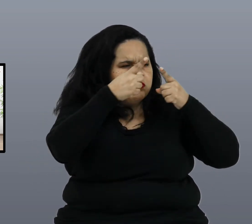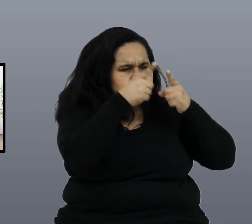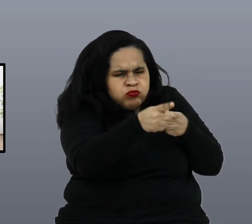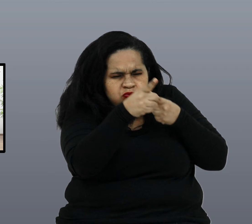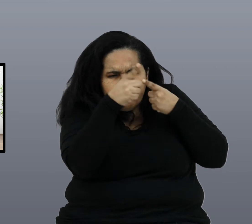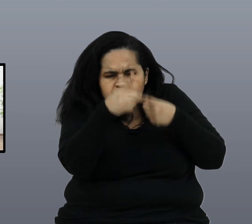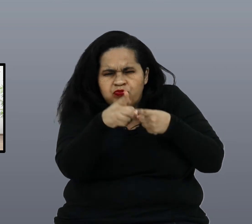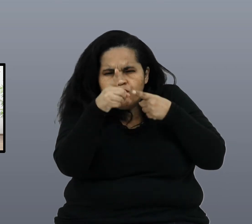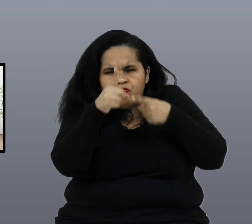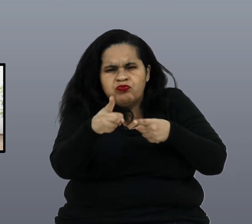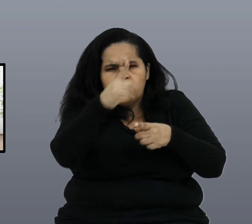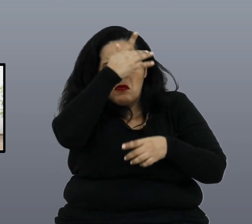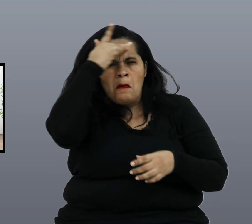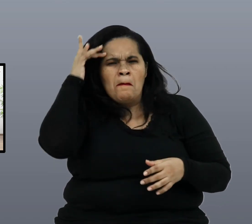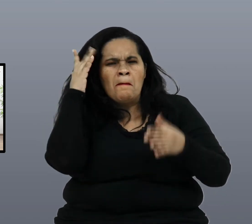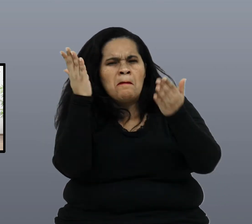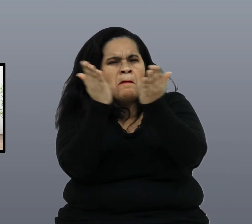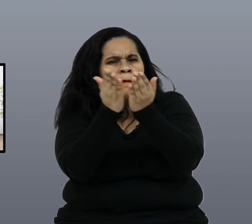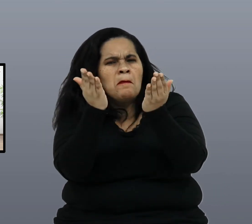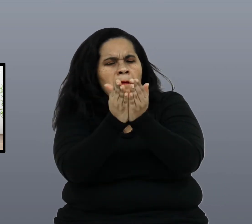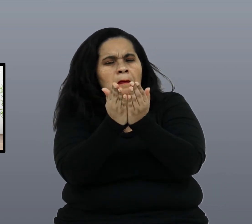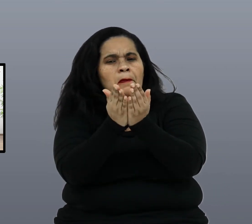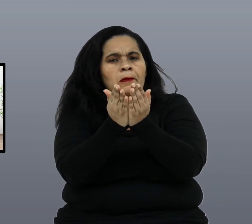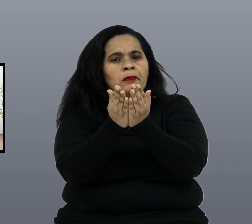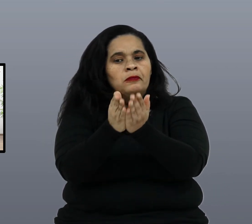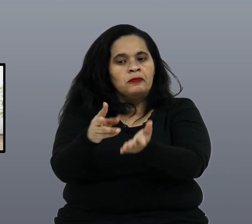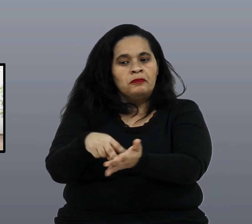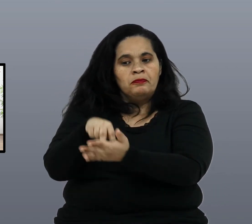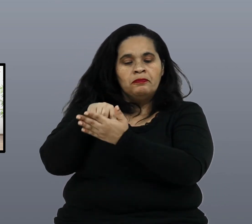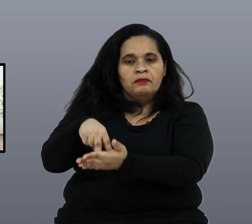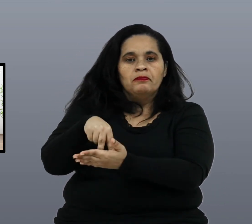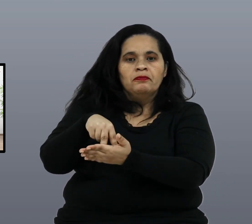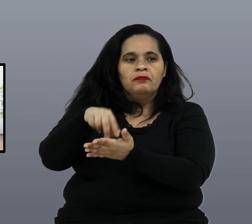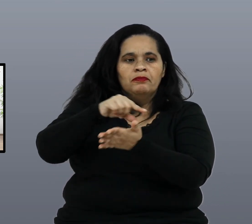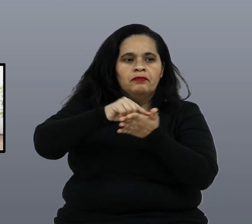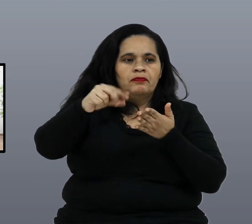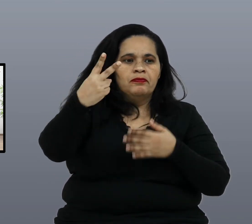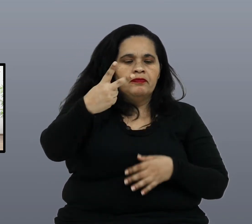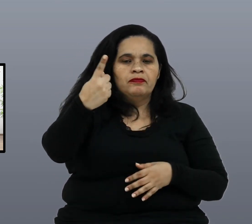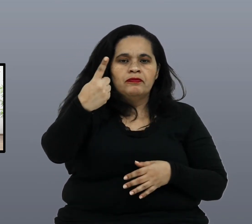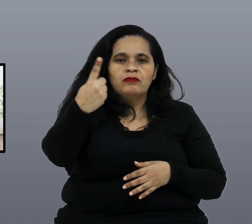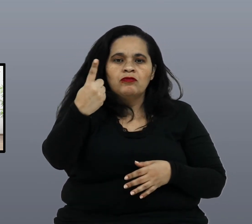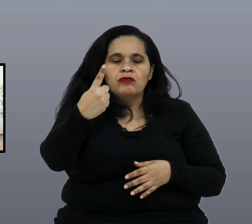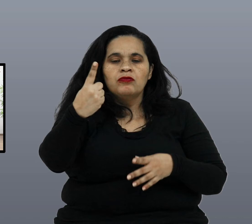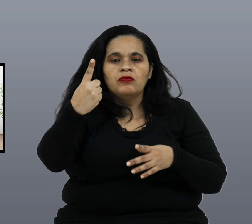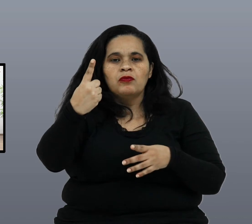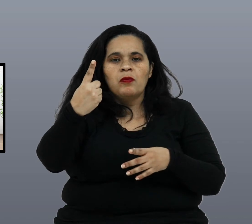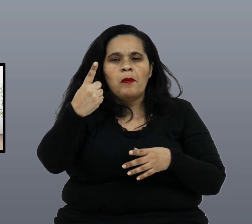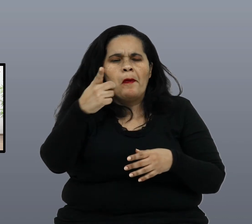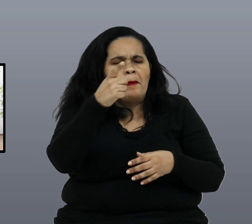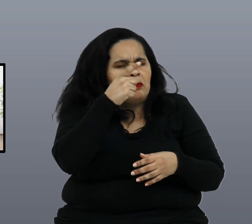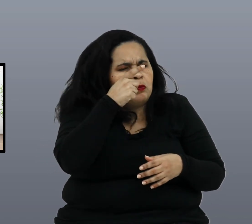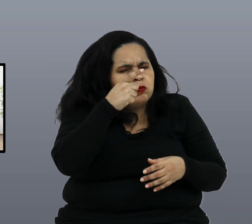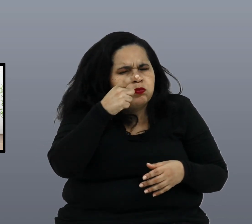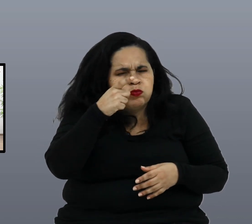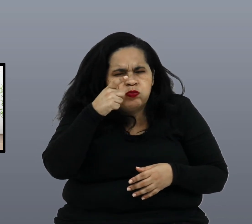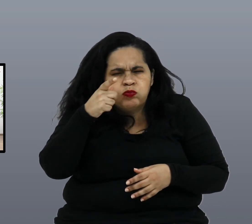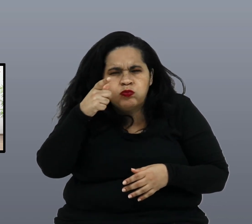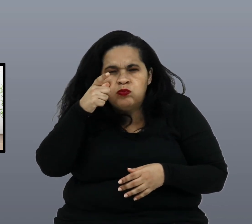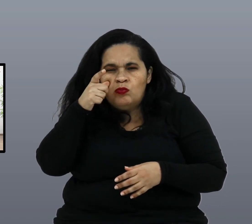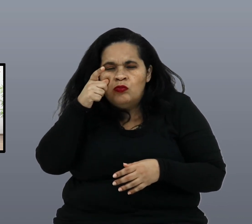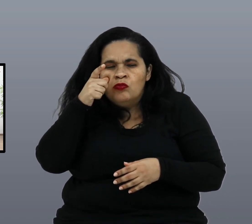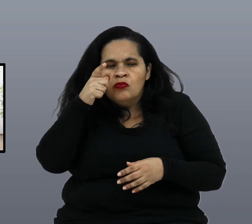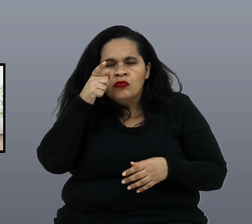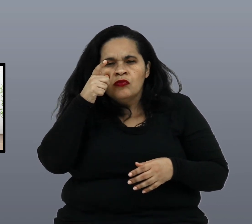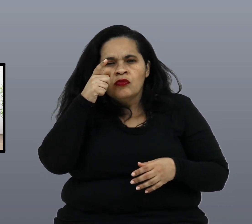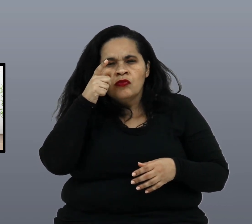os santos, e vai prevalecer. O versículo 21 fala isso. Enquanto eu observava,